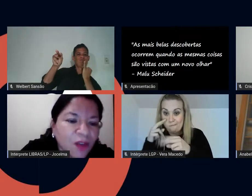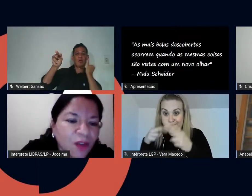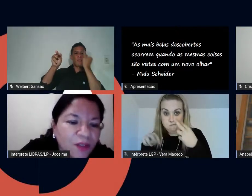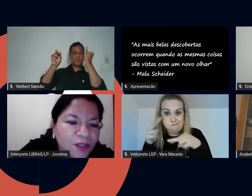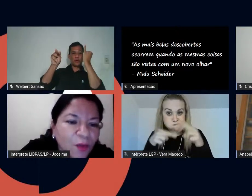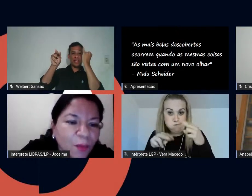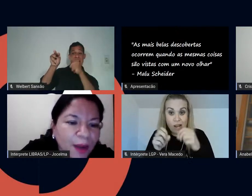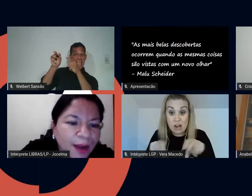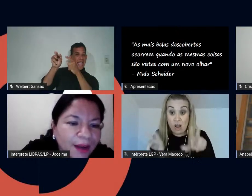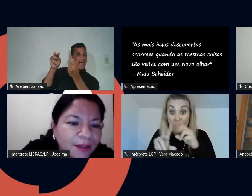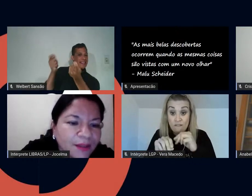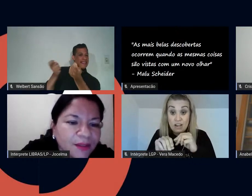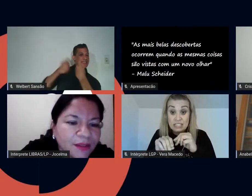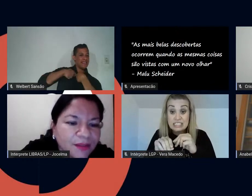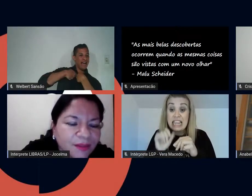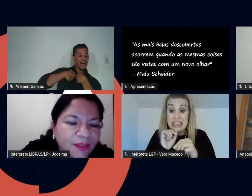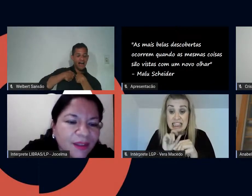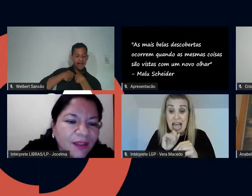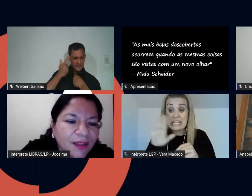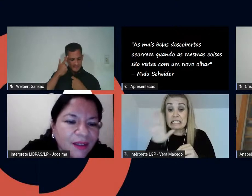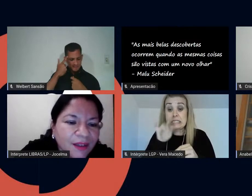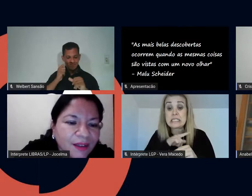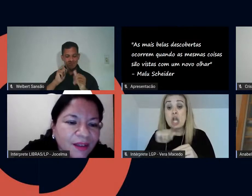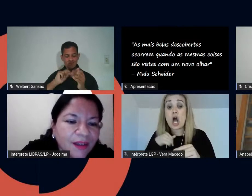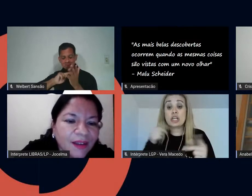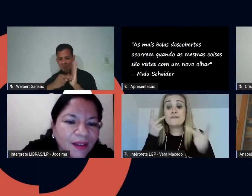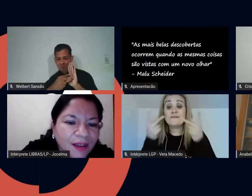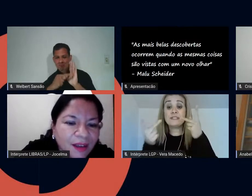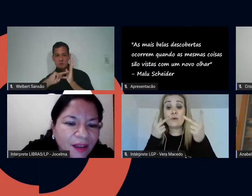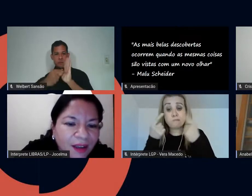quando você quer fazer novas